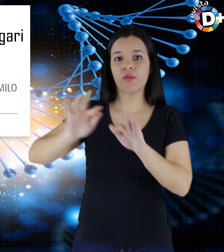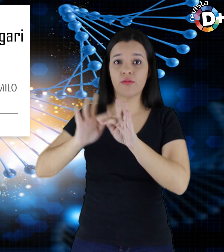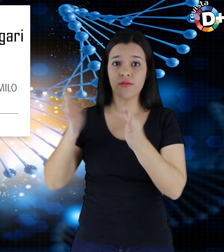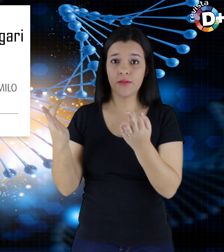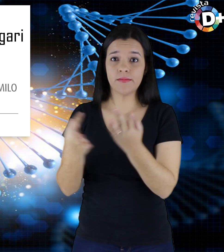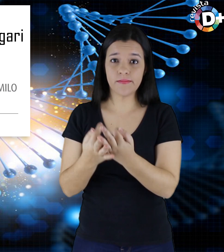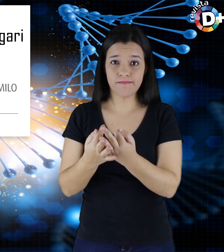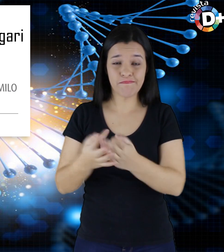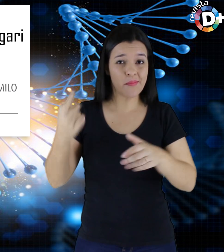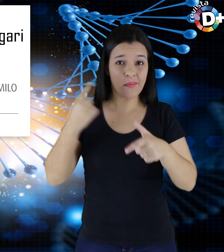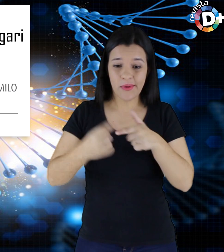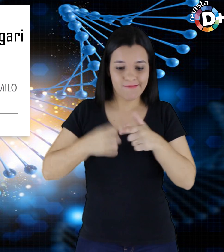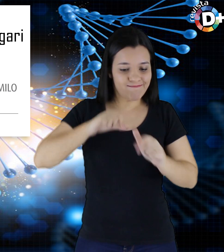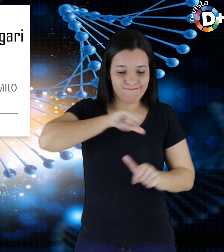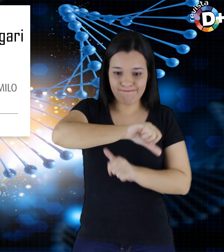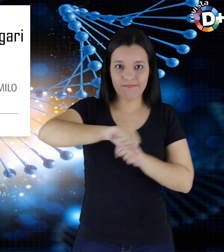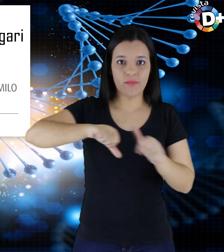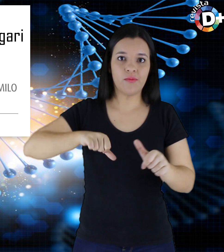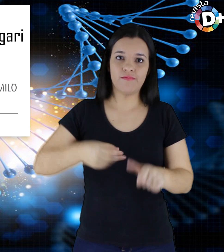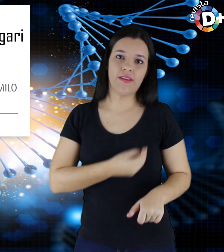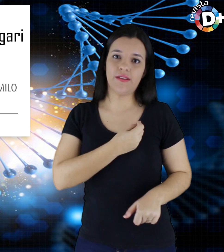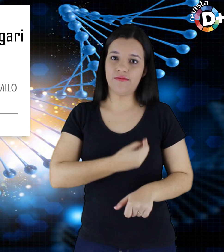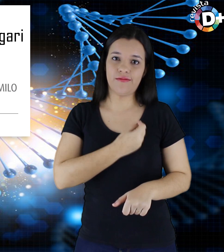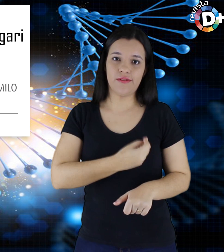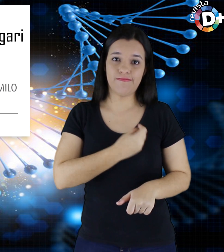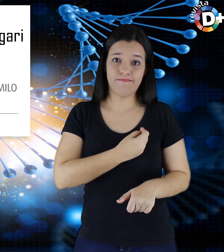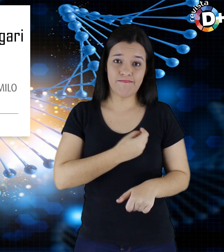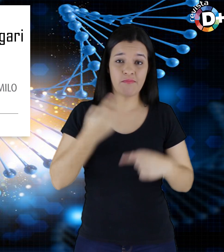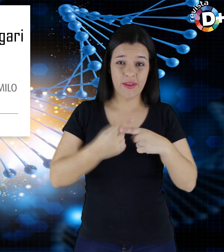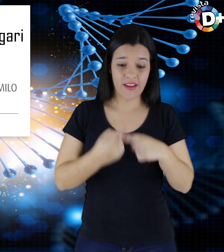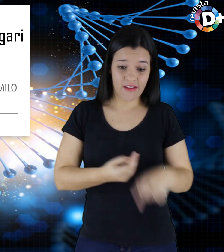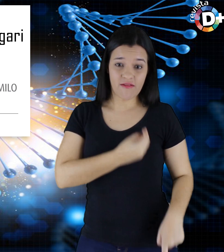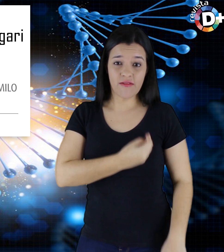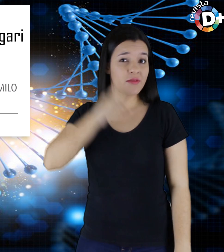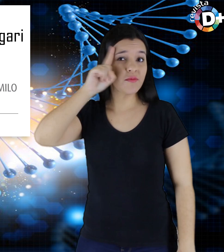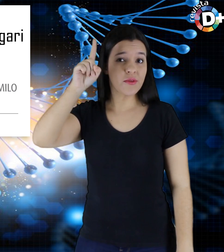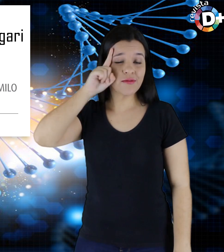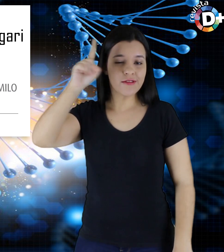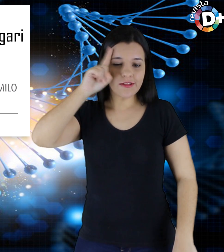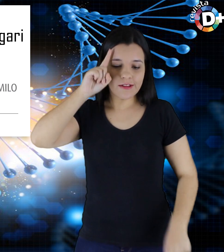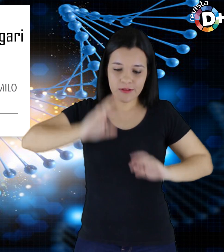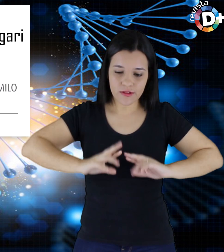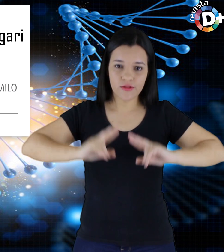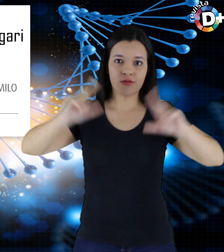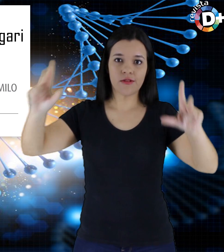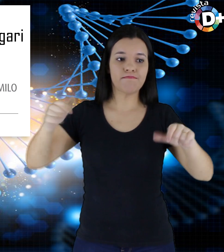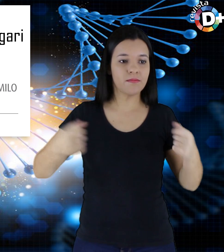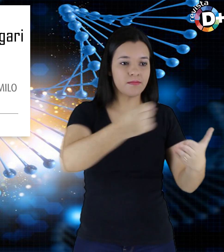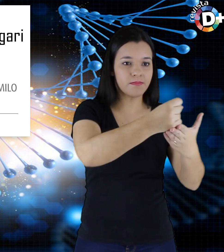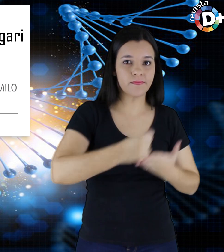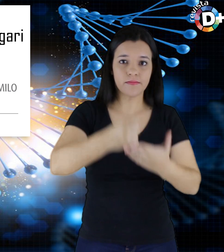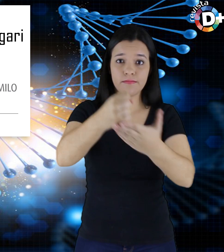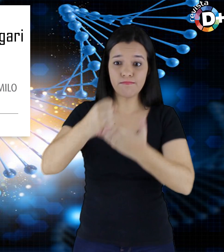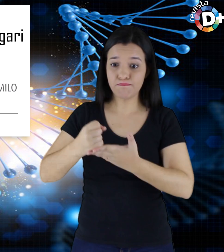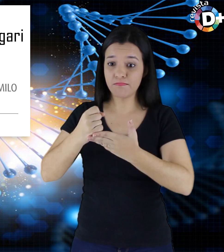pois, nas doenças com sequelas importantes para a rotina de vida, apoia todos